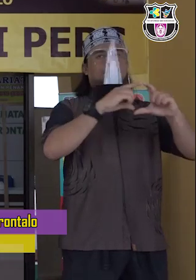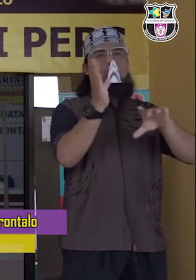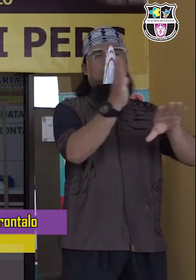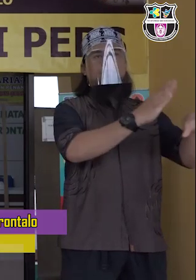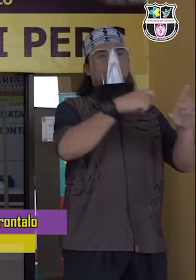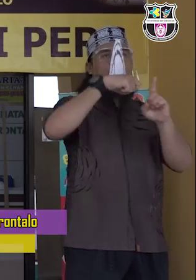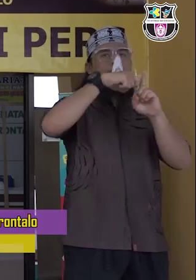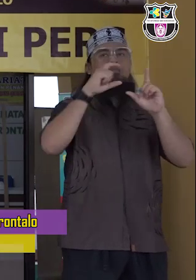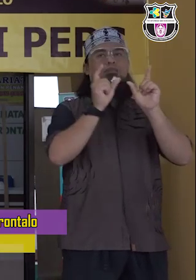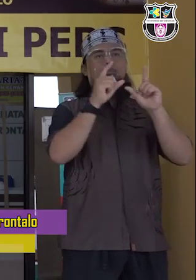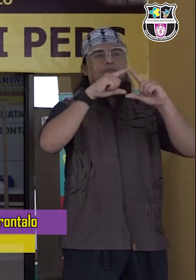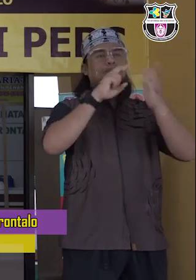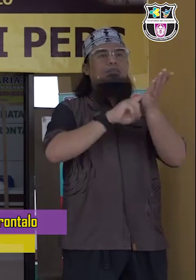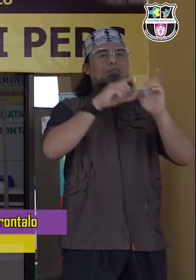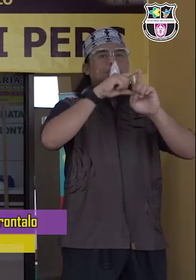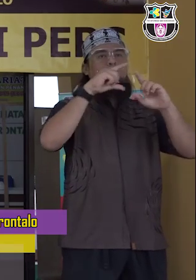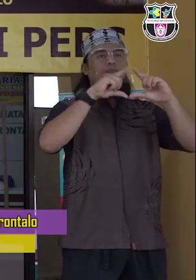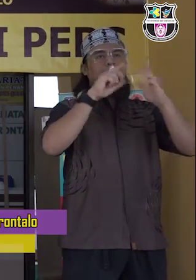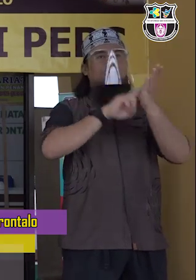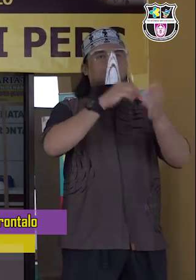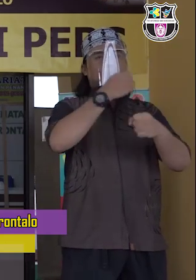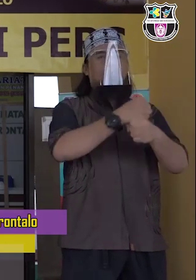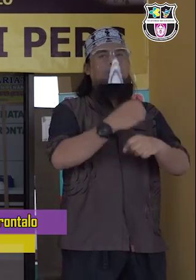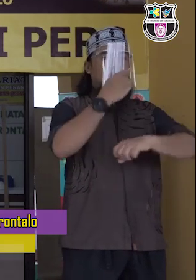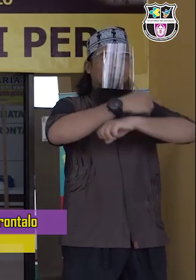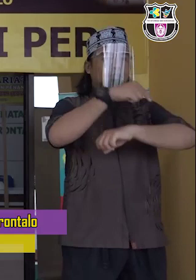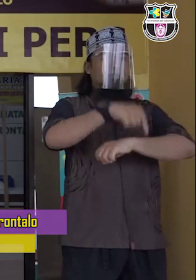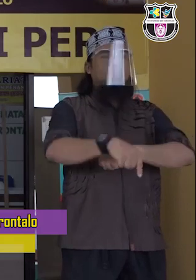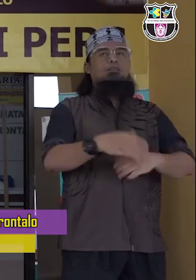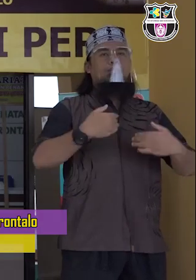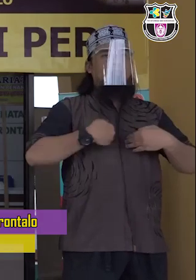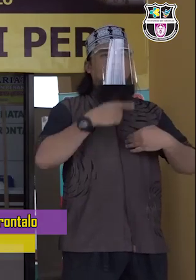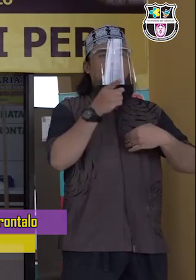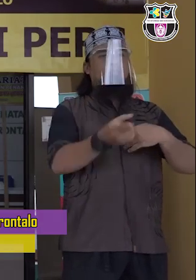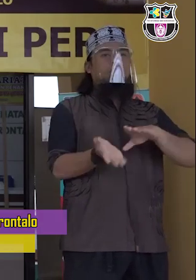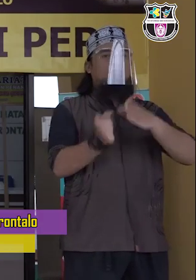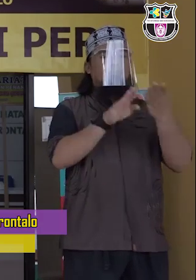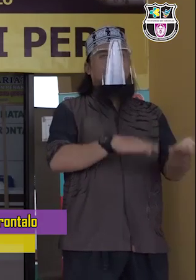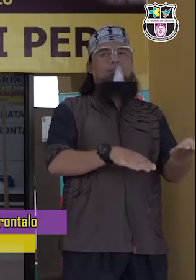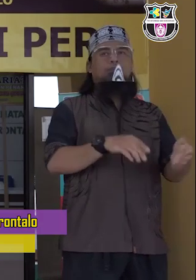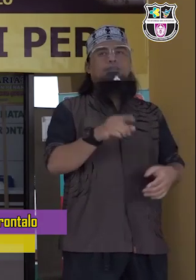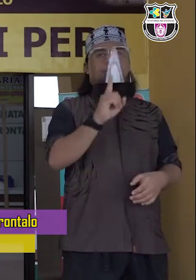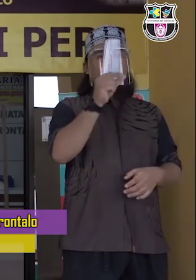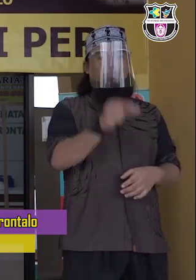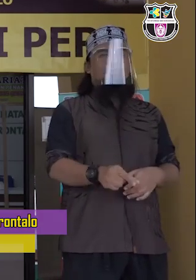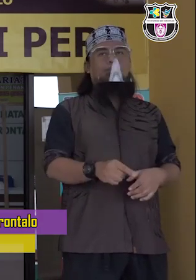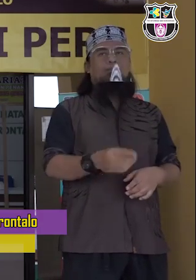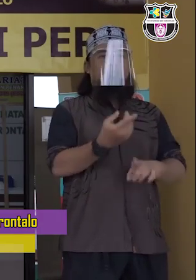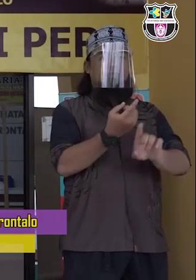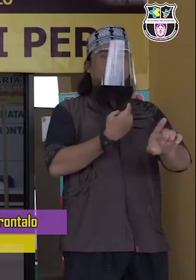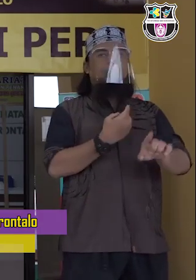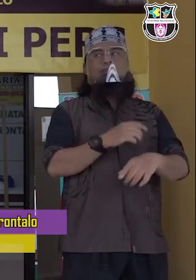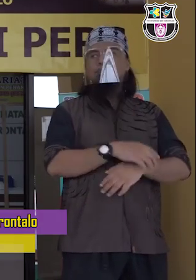Kemudian hari ini juga ada yang meninggal 1 orang dari Kota Gorontalo dan